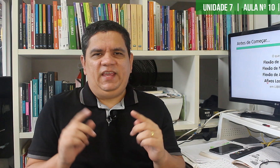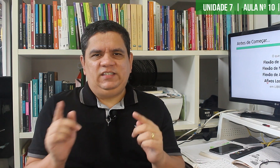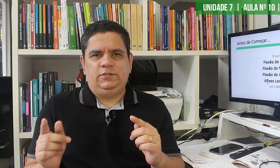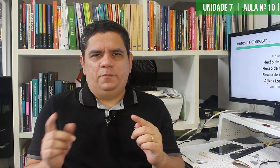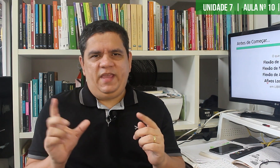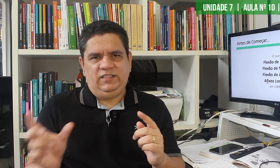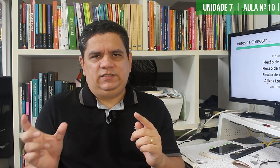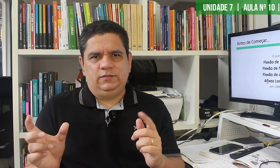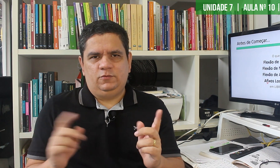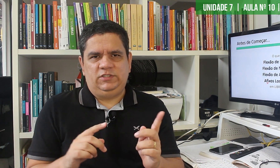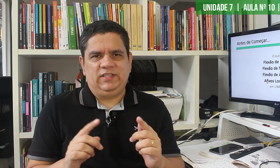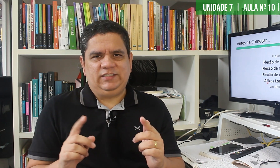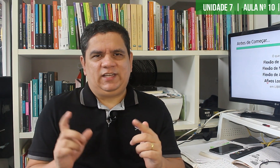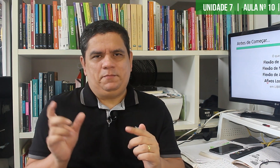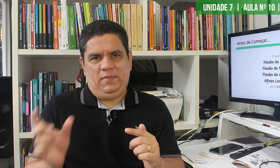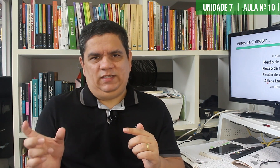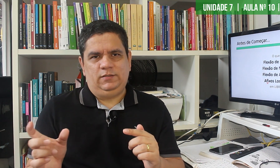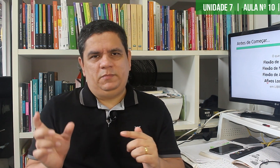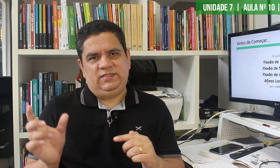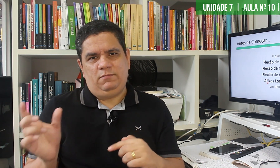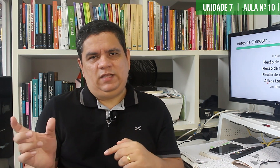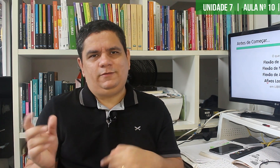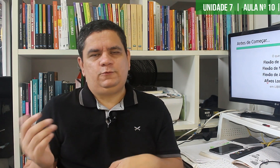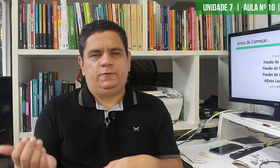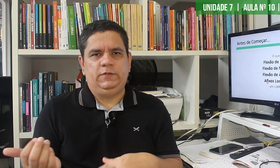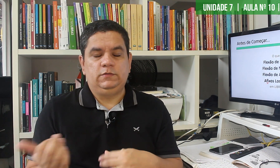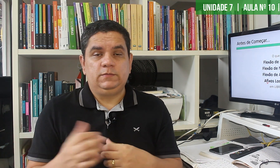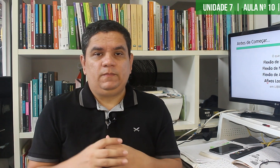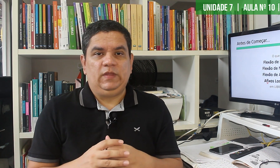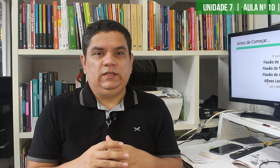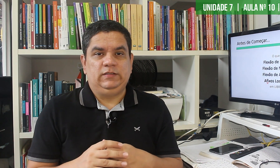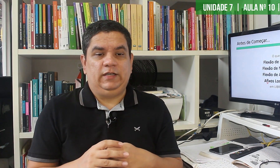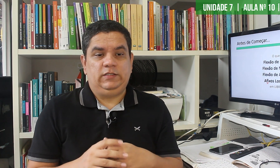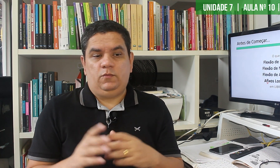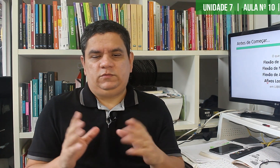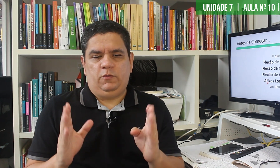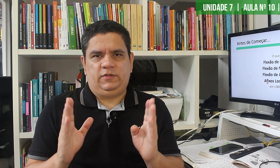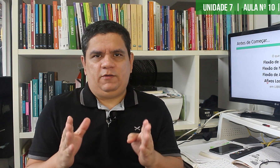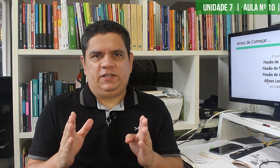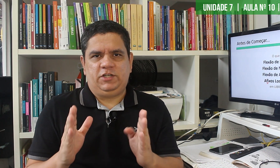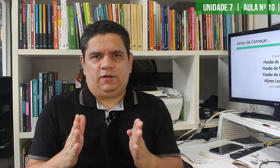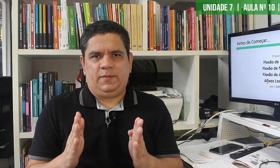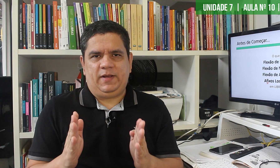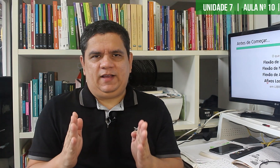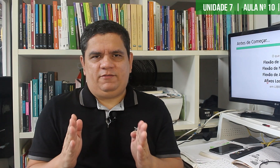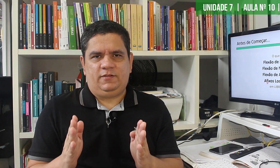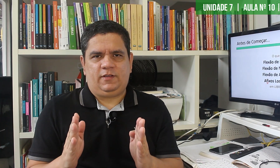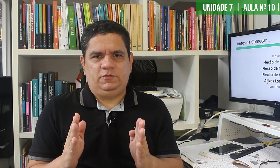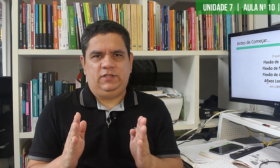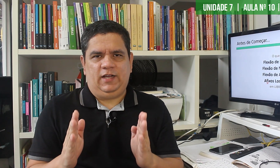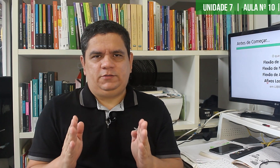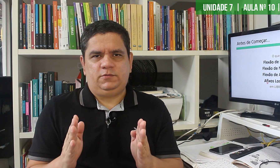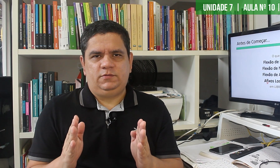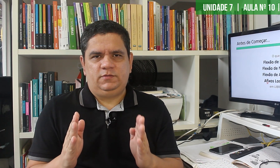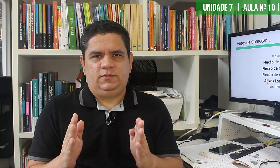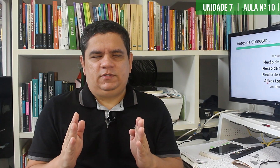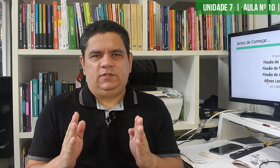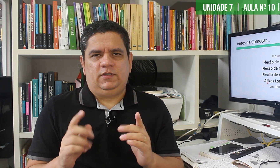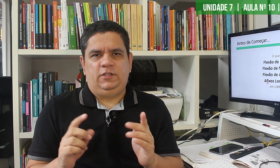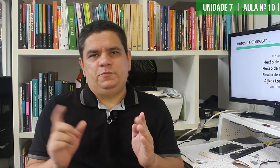didaticamente, o mente do didaticamente, esse mente é um sufixo, tá? Então tem o radical da palavra, que é o didático, e o